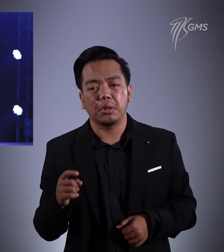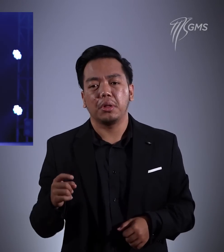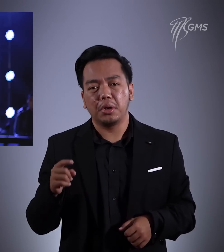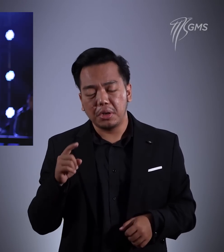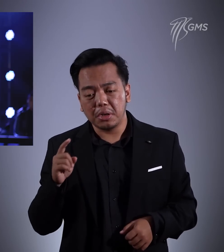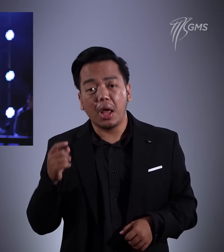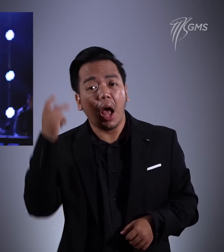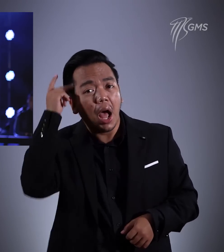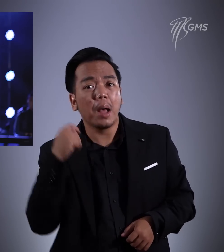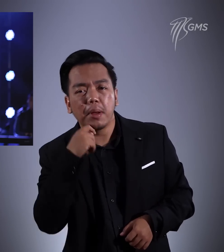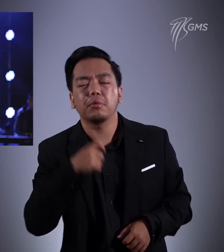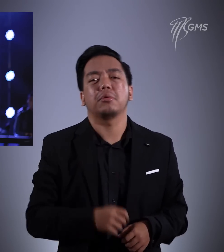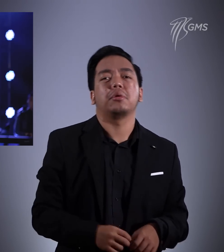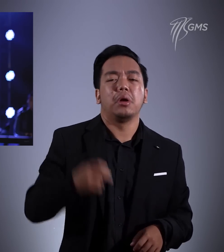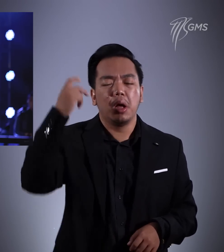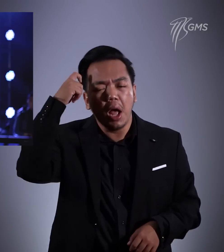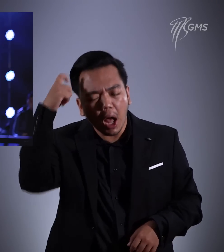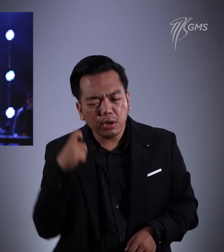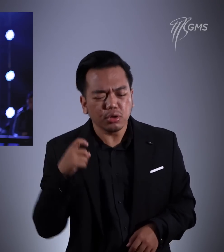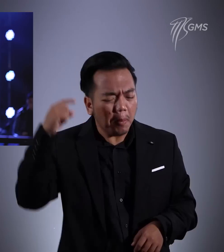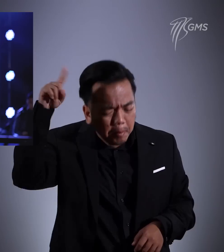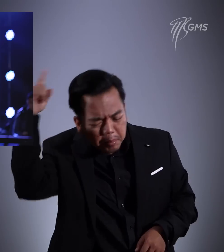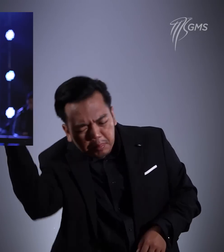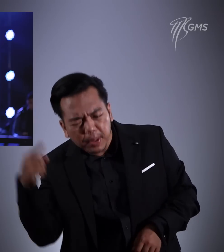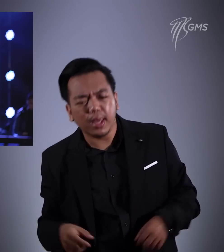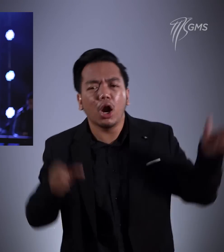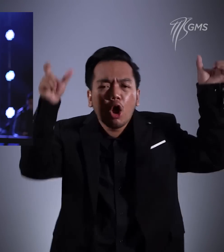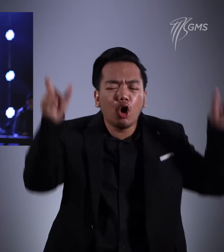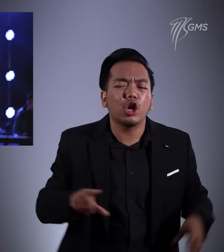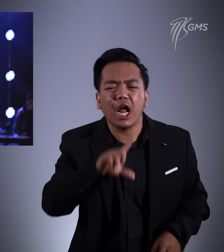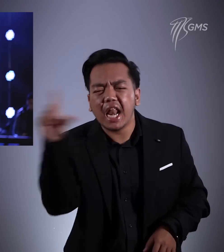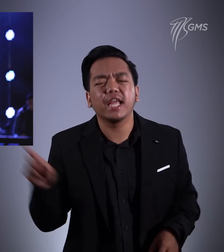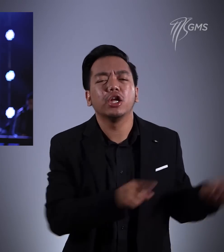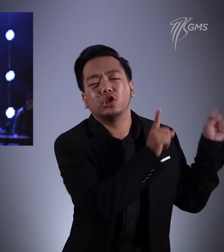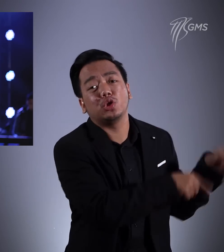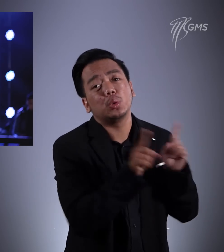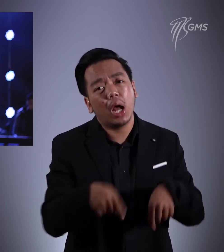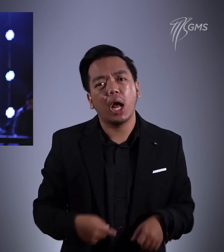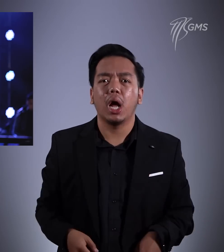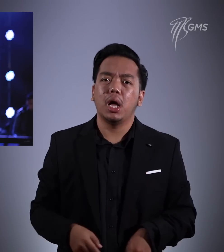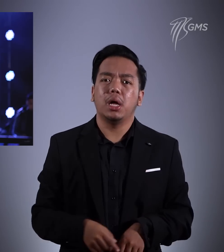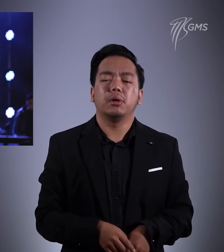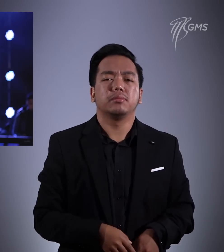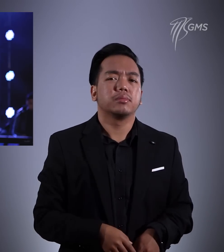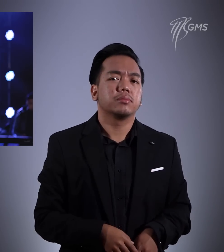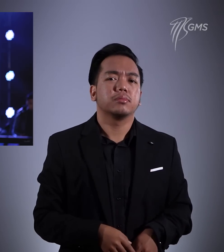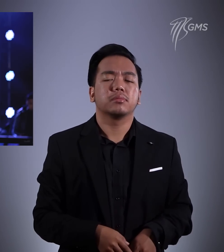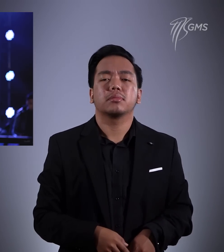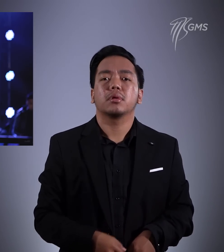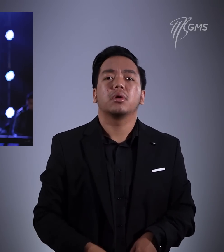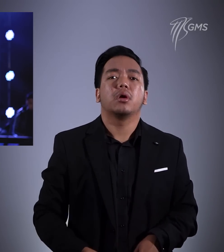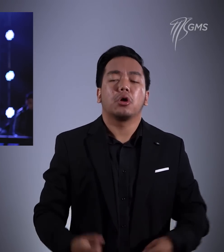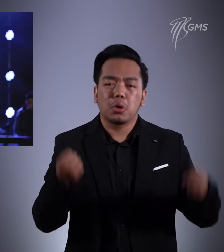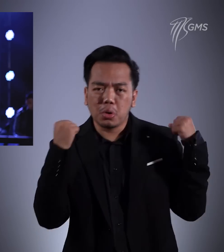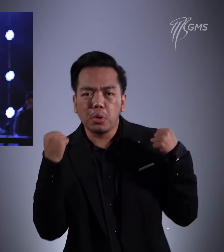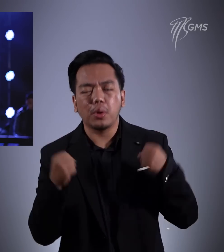pula. That's the power of faith, isn't it? Kuasa iman membuat kita bukan hanya menjadi orang yang panjang sabar, tapi